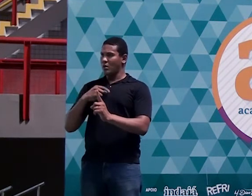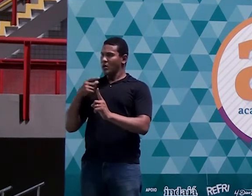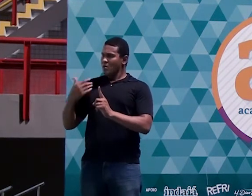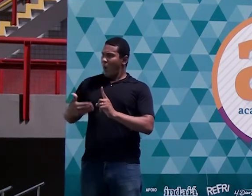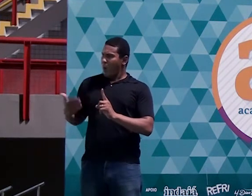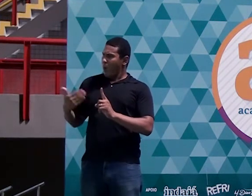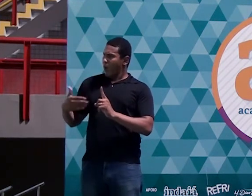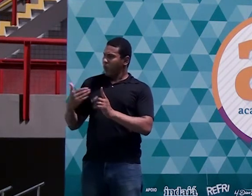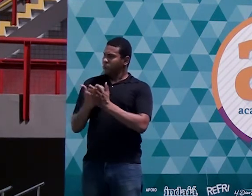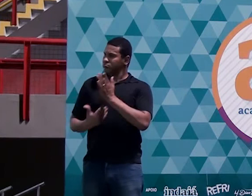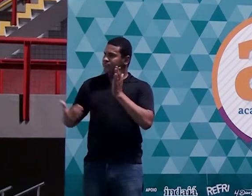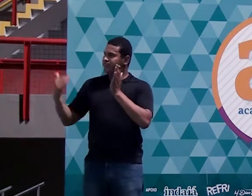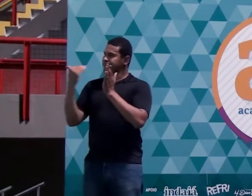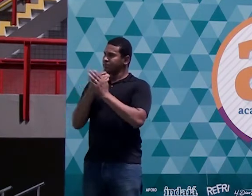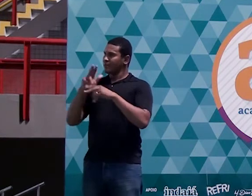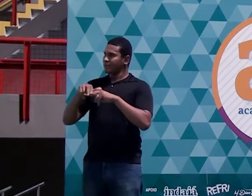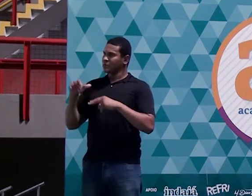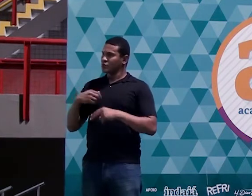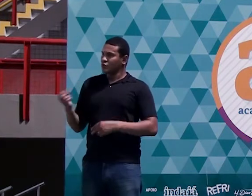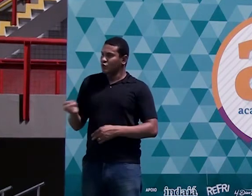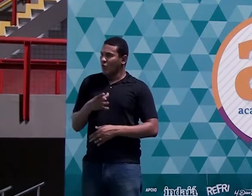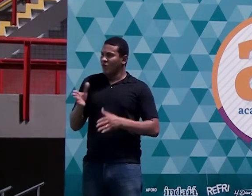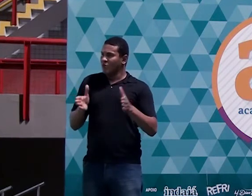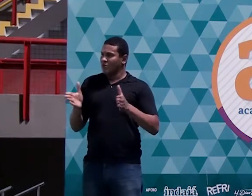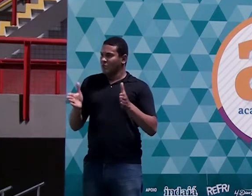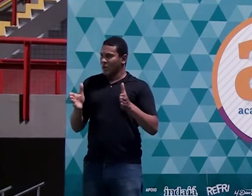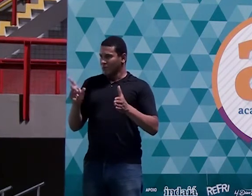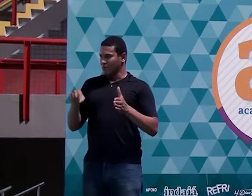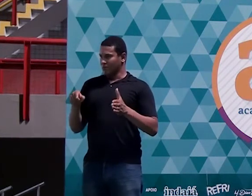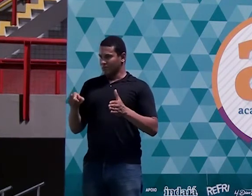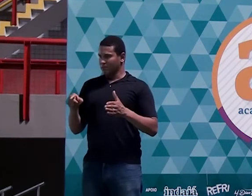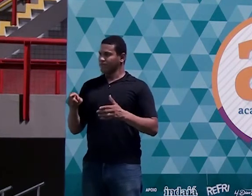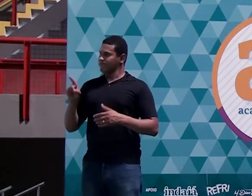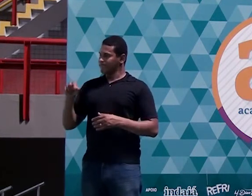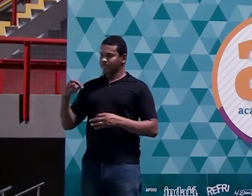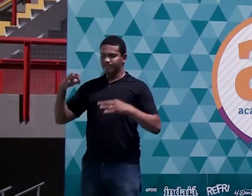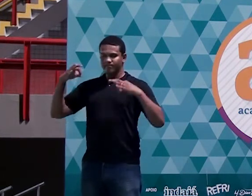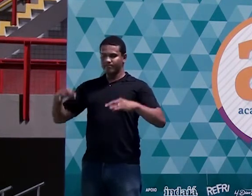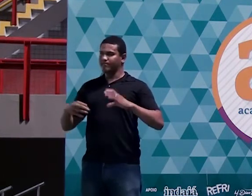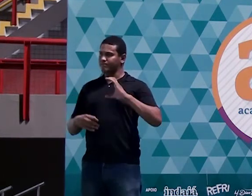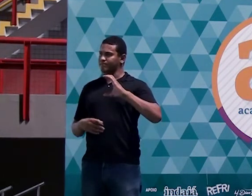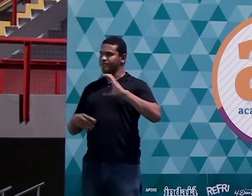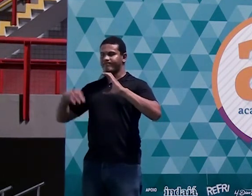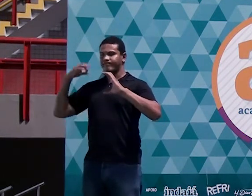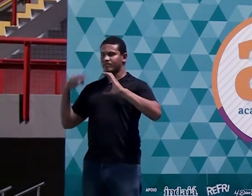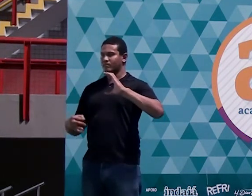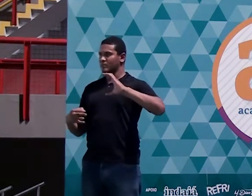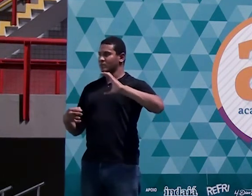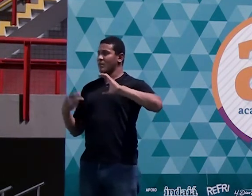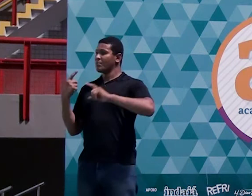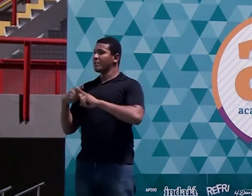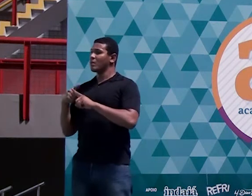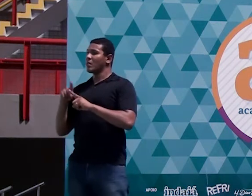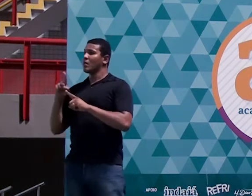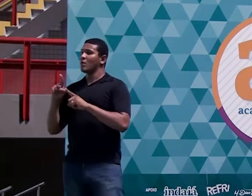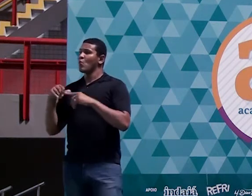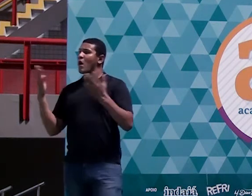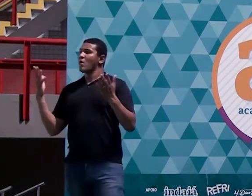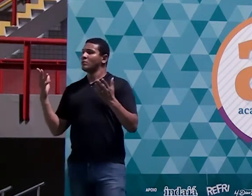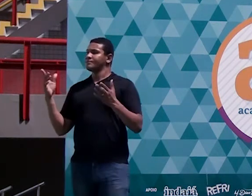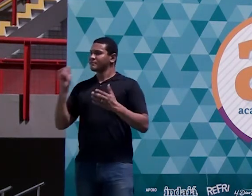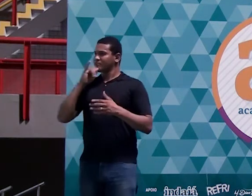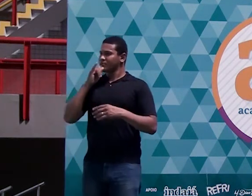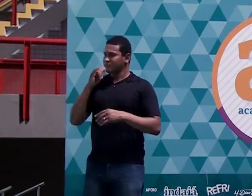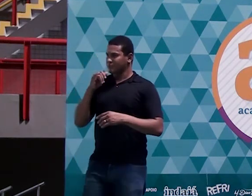absoluto no início da Idade Moderna. Corretíssima C de casa. Qual é o primeiro estágio depois da